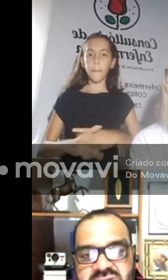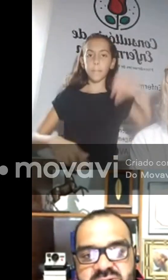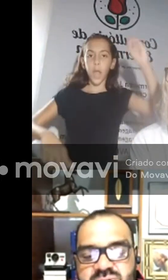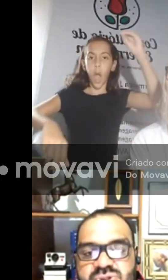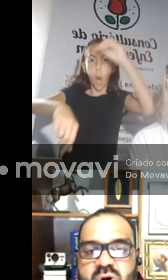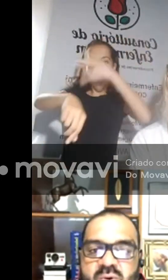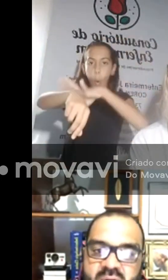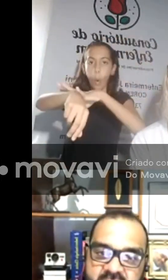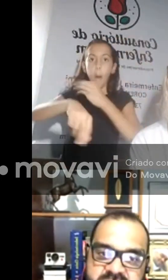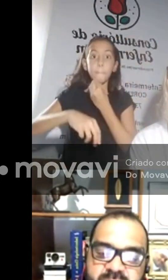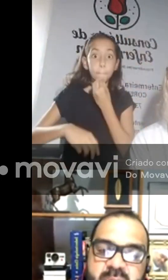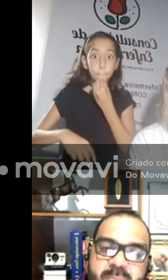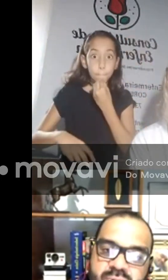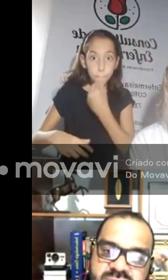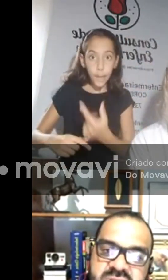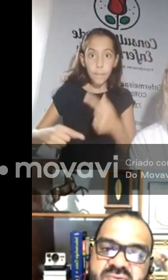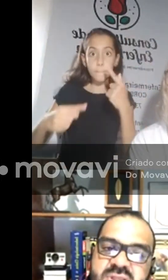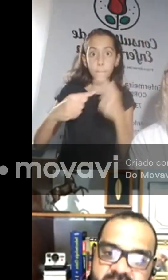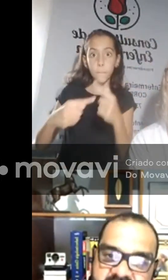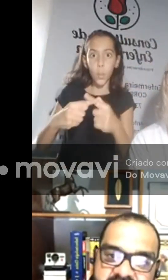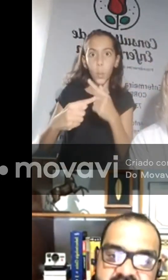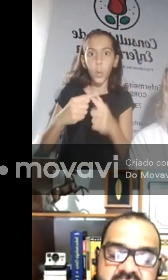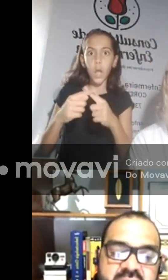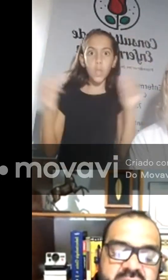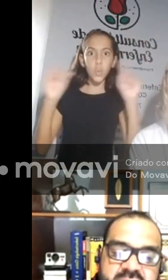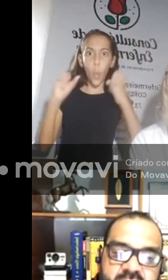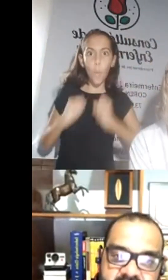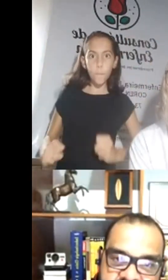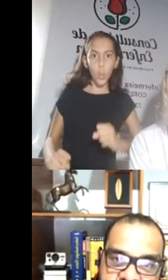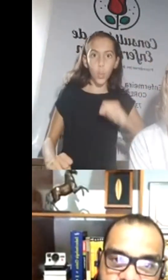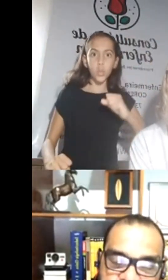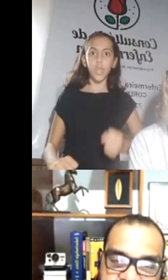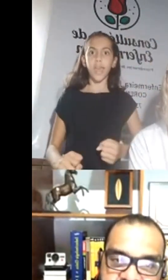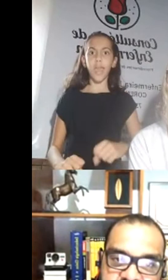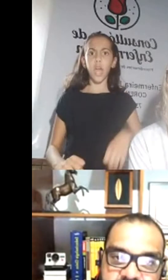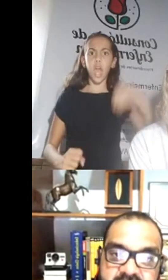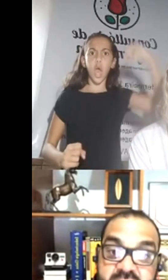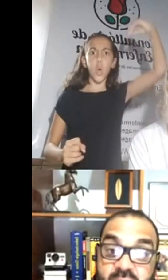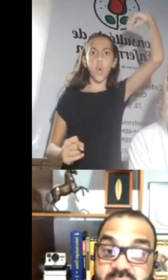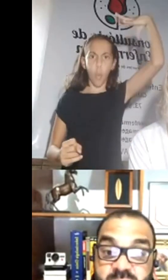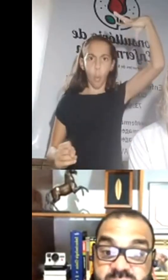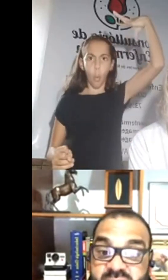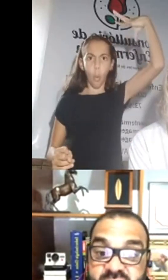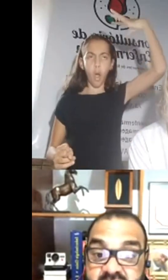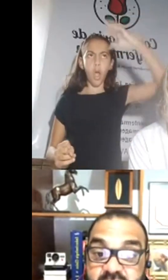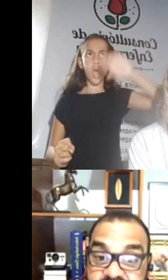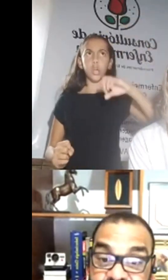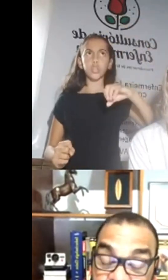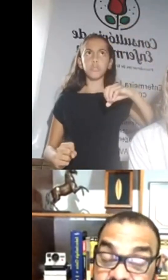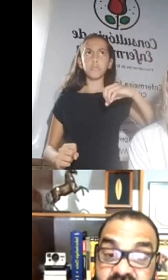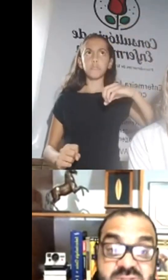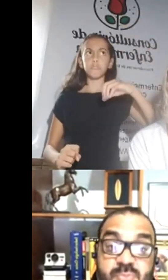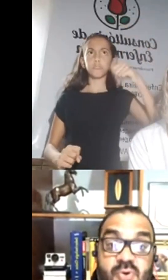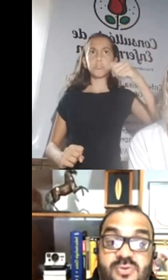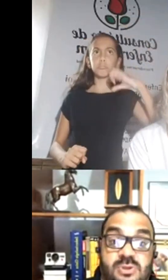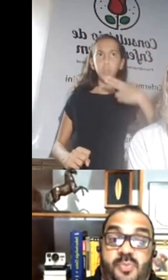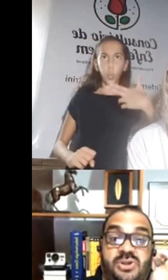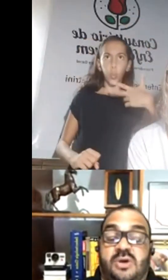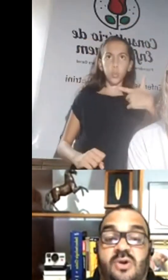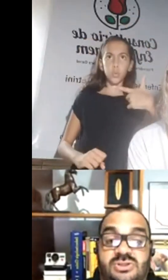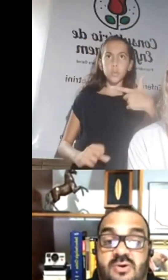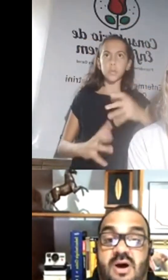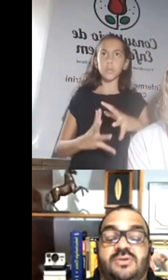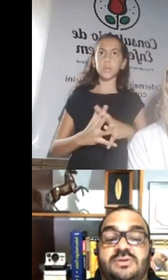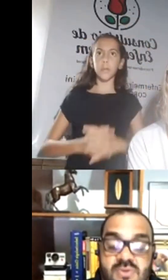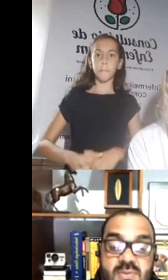através do sol, a produzir a vitamina D. Então, essa é importante também. Então, as pessoas falam às vezes, pô, você não pode